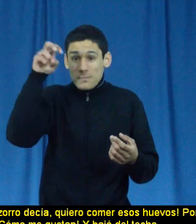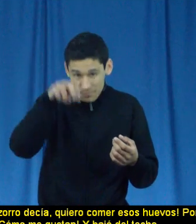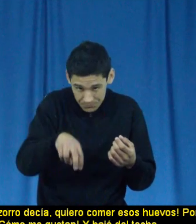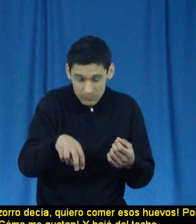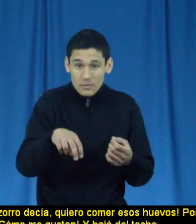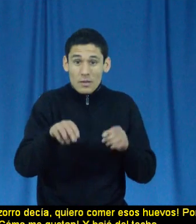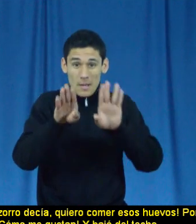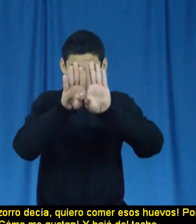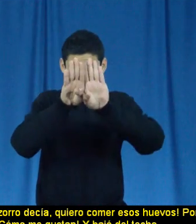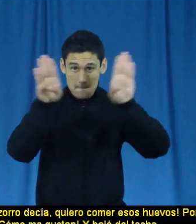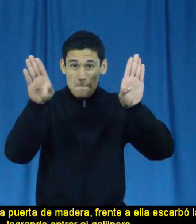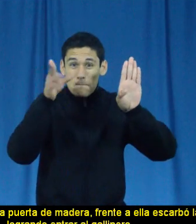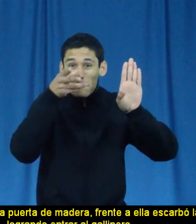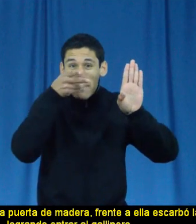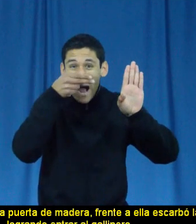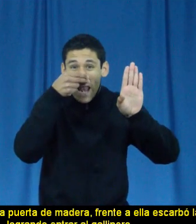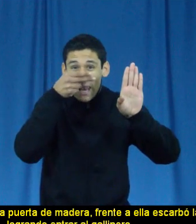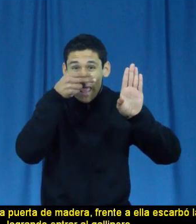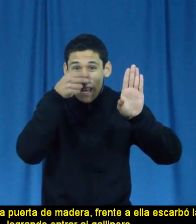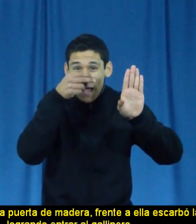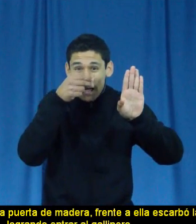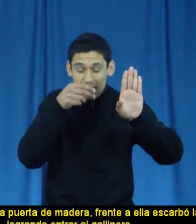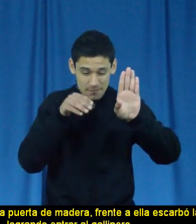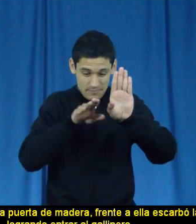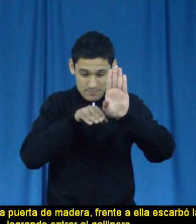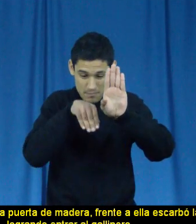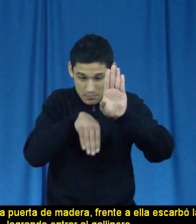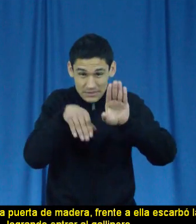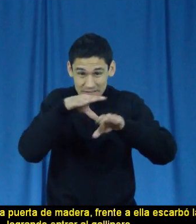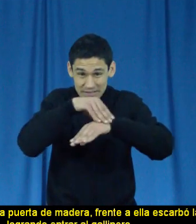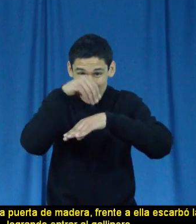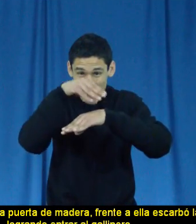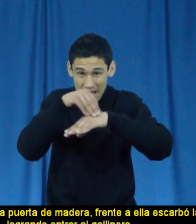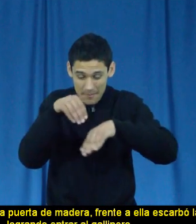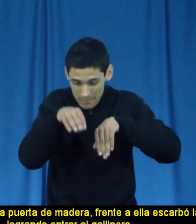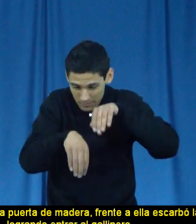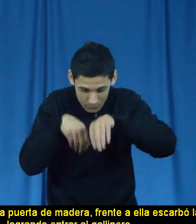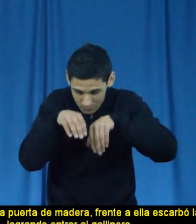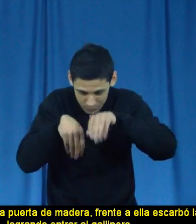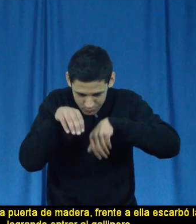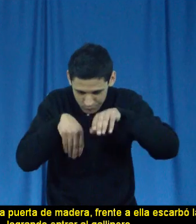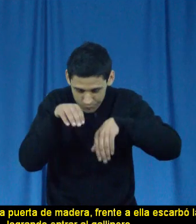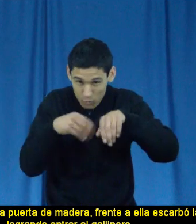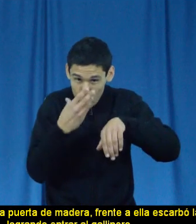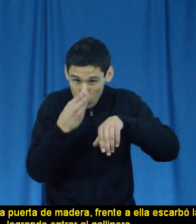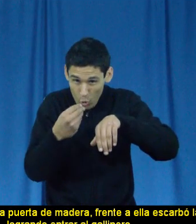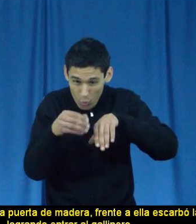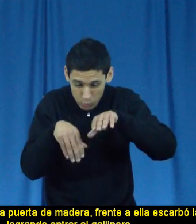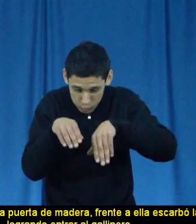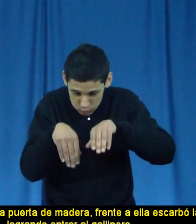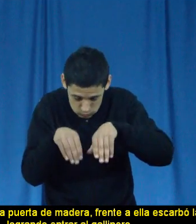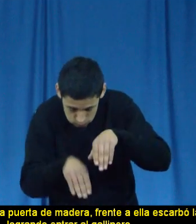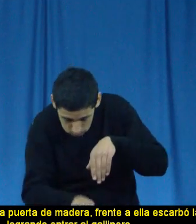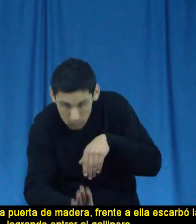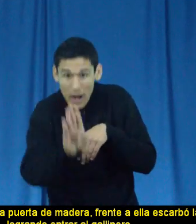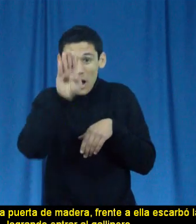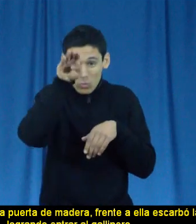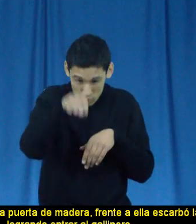porque tengo mucho hambre, cómo me gustan. Y bajó del techo. El gallinero tenía una puerta de madera. Frente a ella escarbó